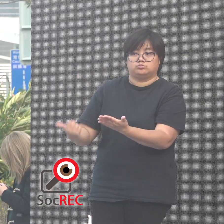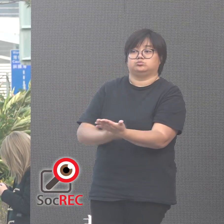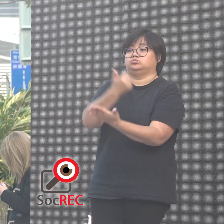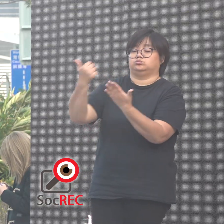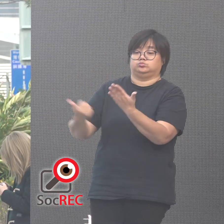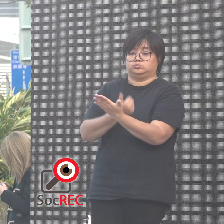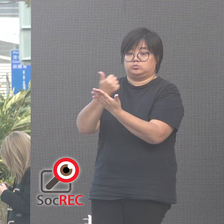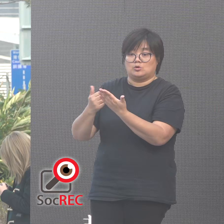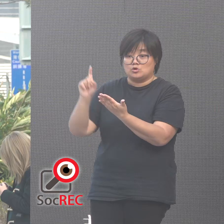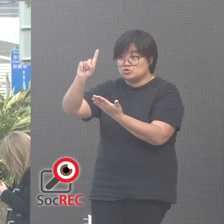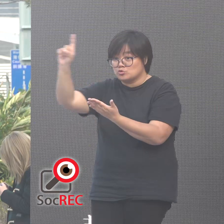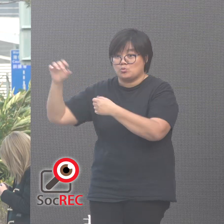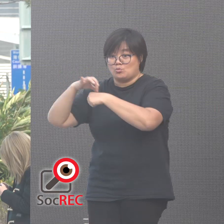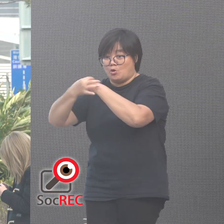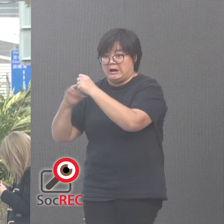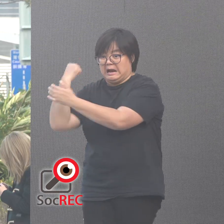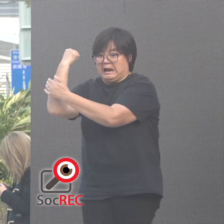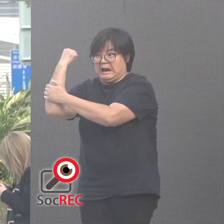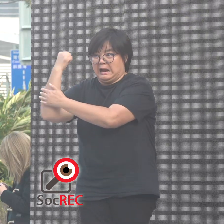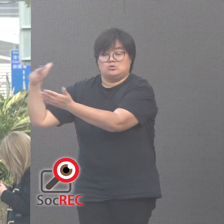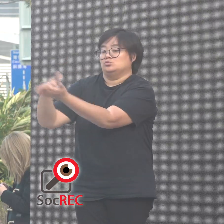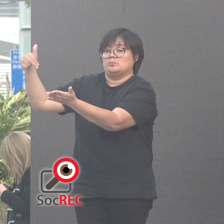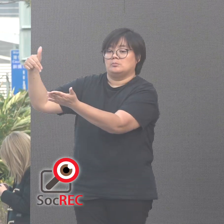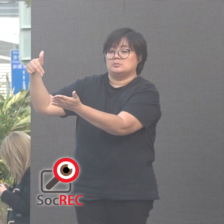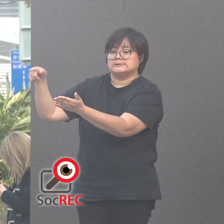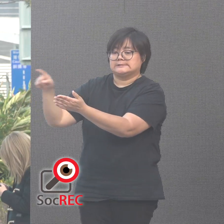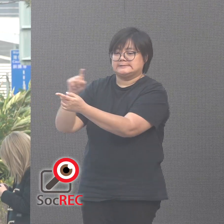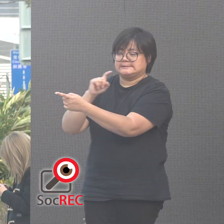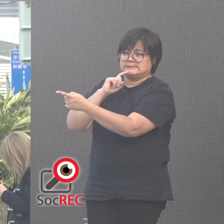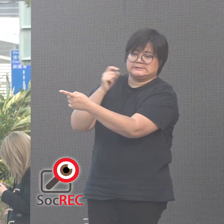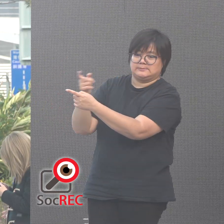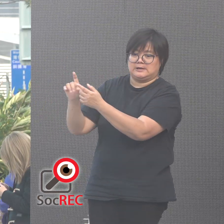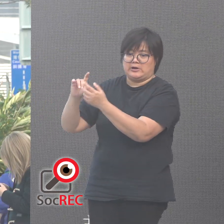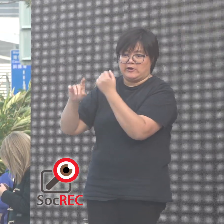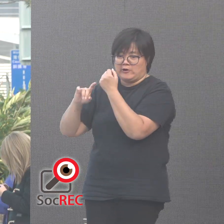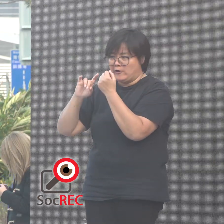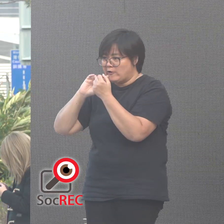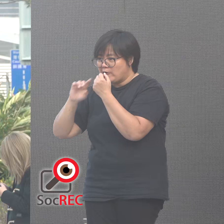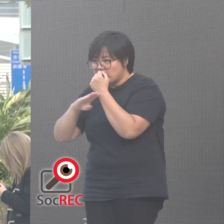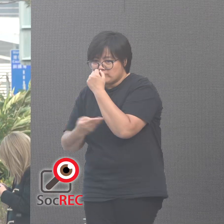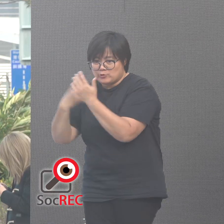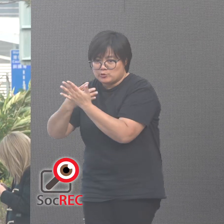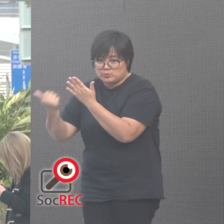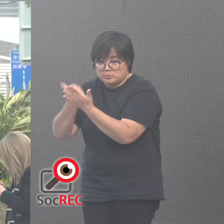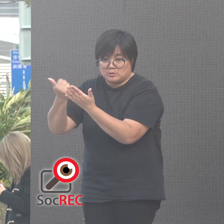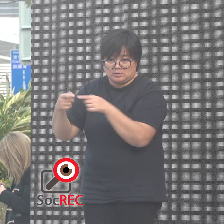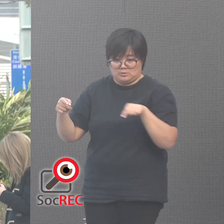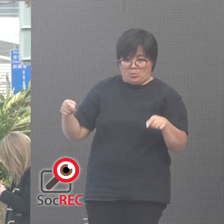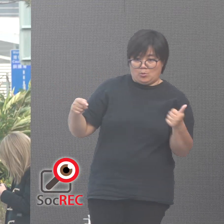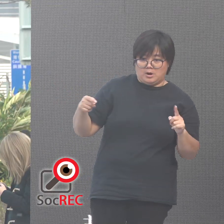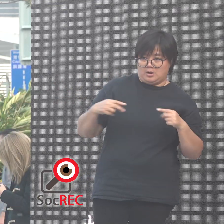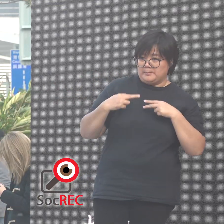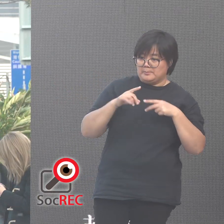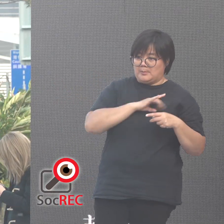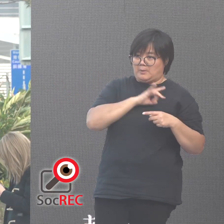好。我們是為到香港人好，我們很相信香港作為一個金融的城市，我們很難承受一個很激烈的流